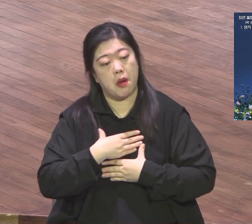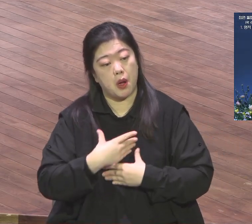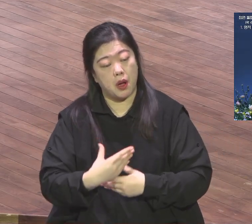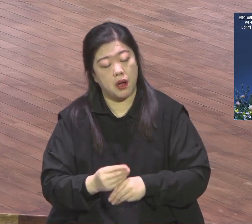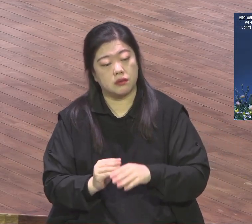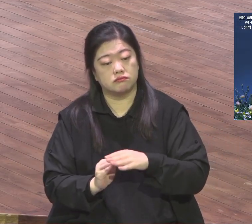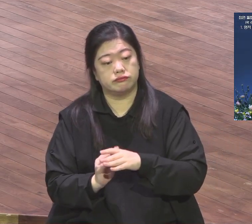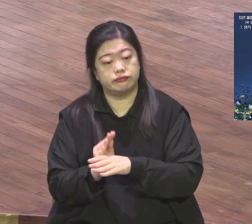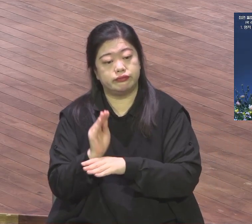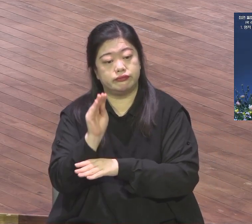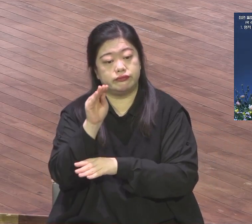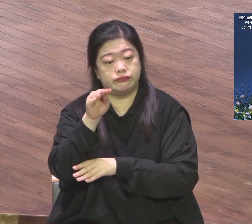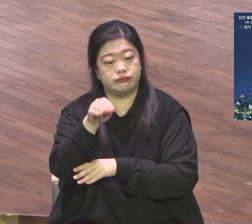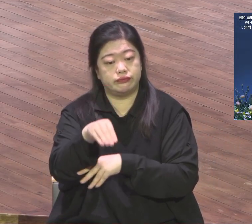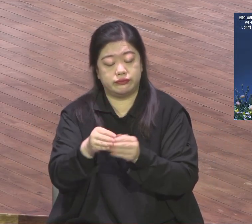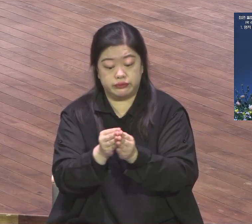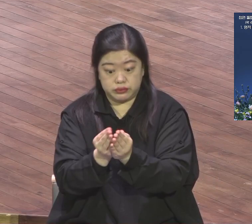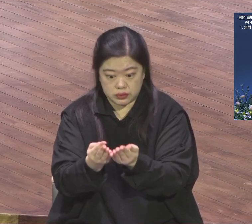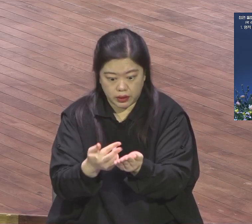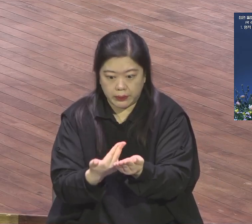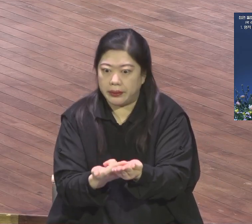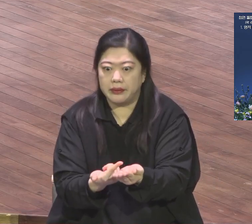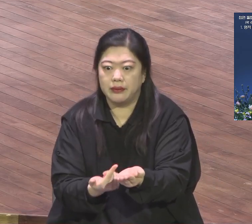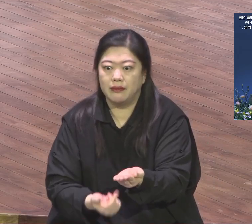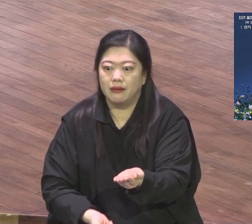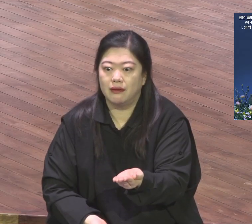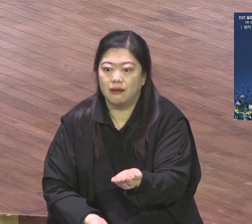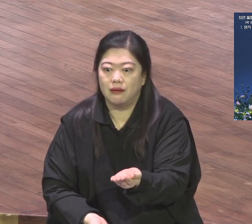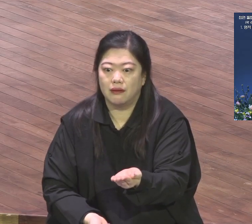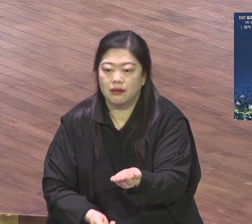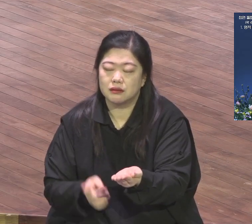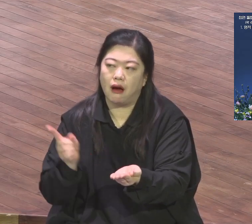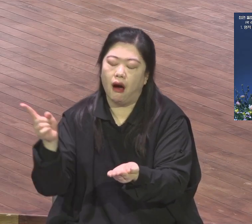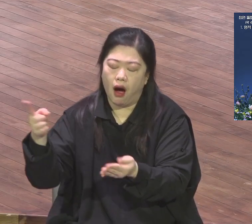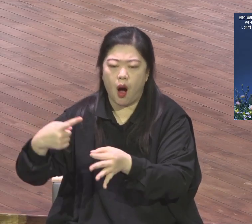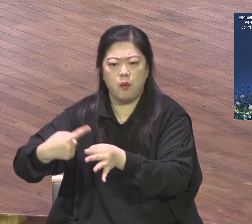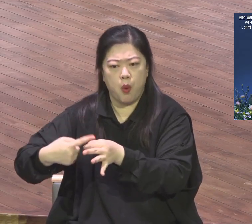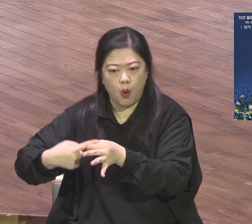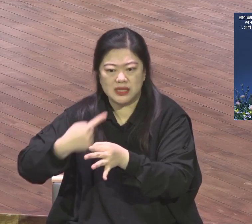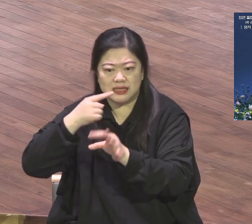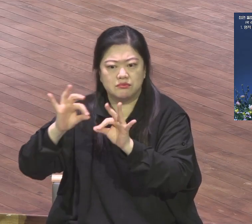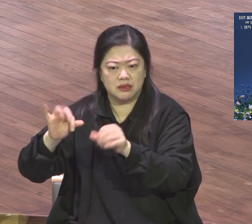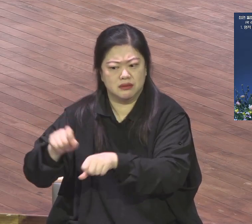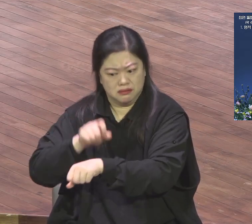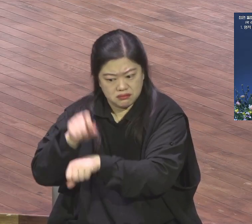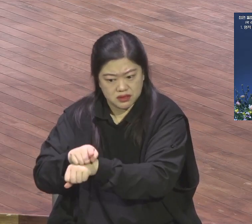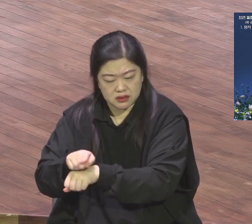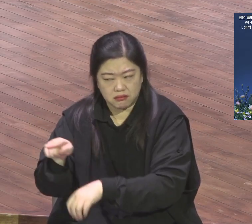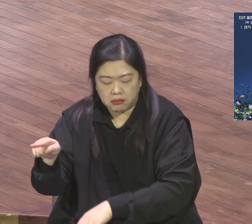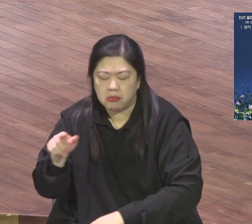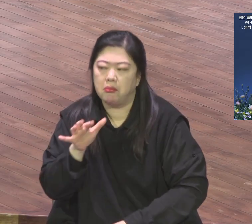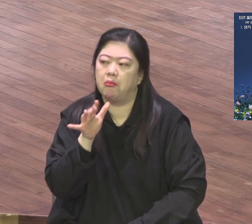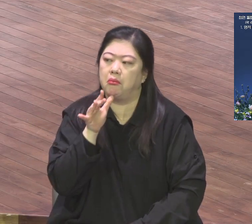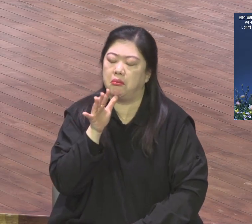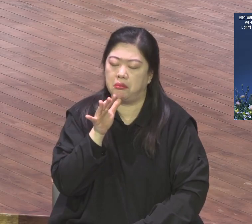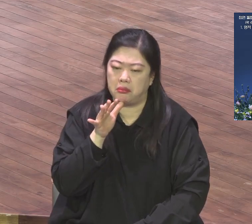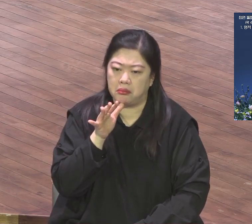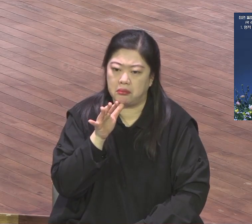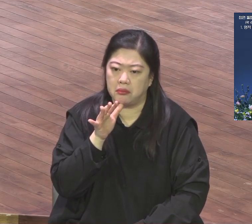손해요. 교회는 갑니다. 어디로? 2, 3, 7로 갑니다.